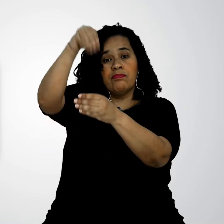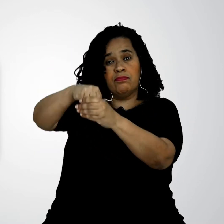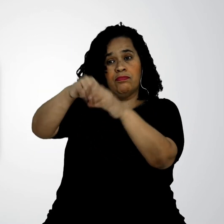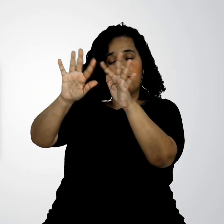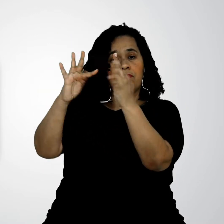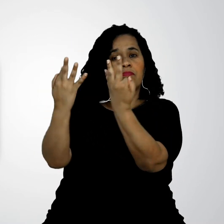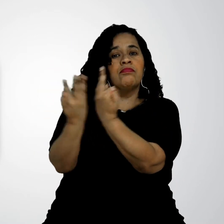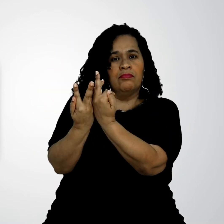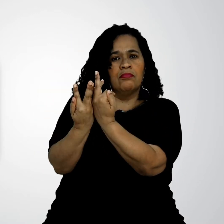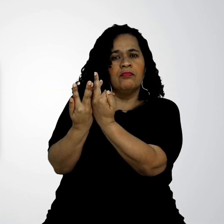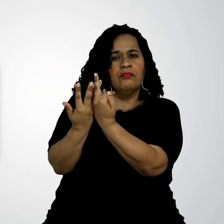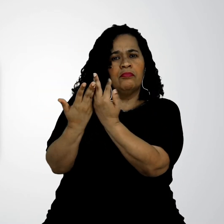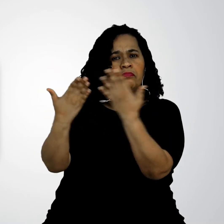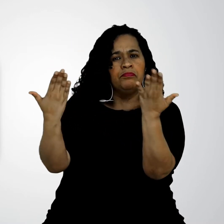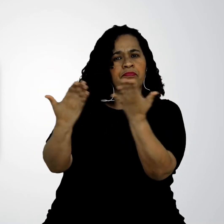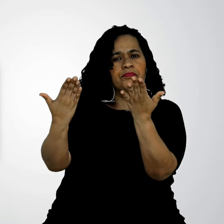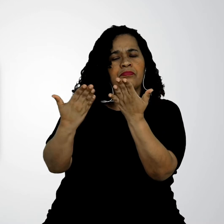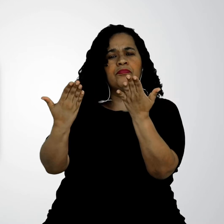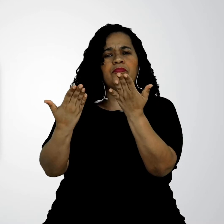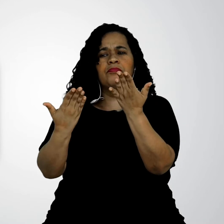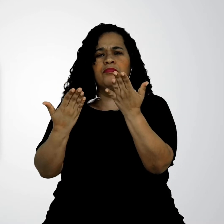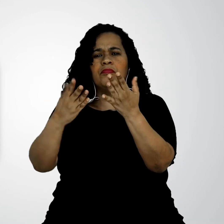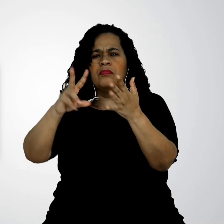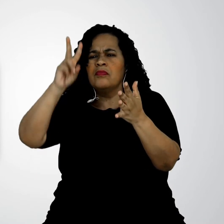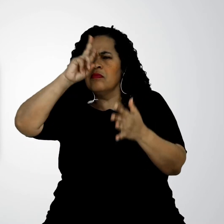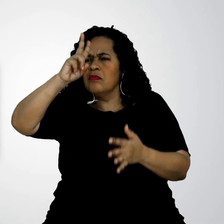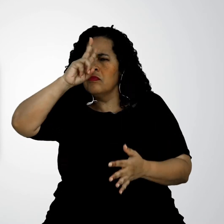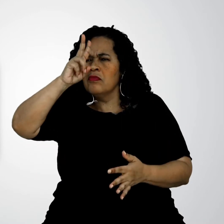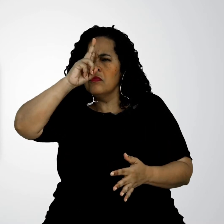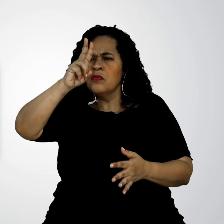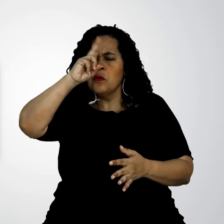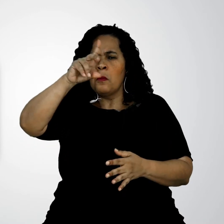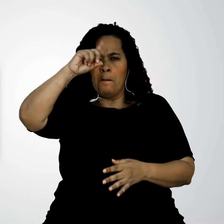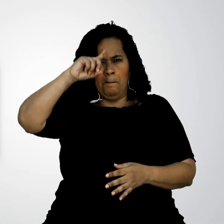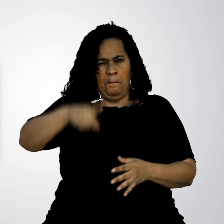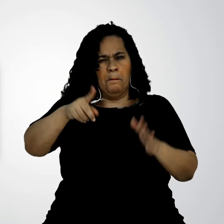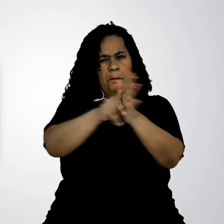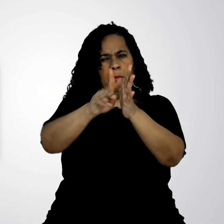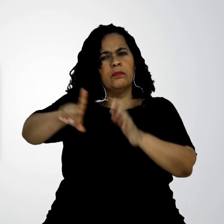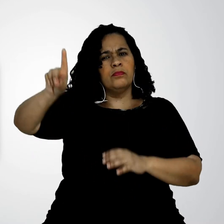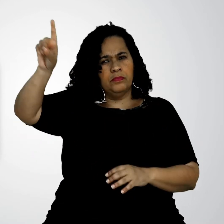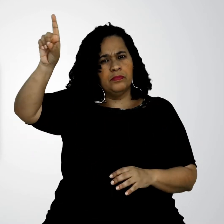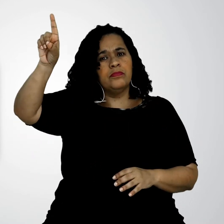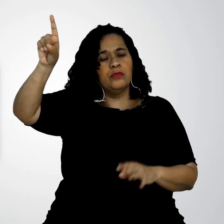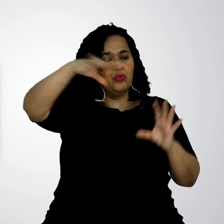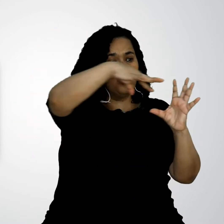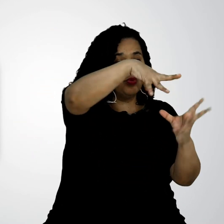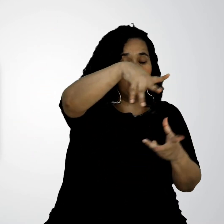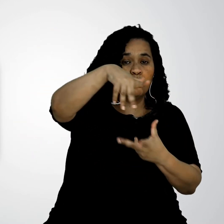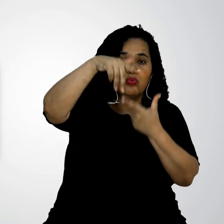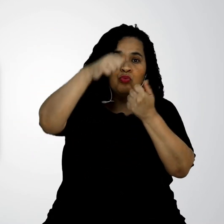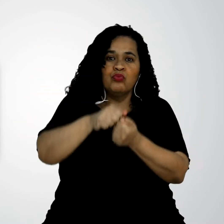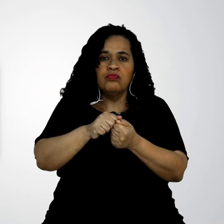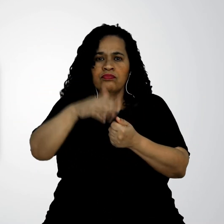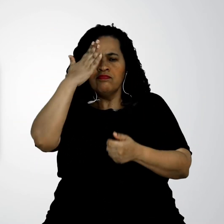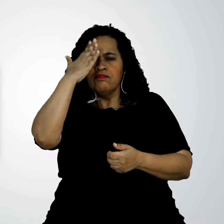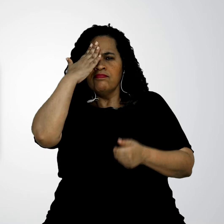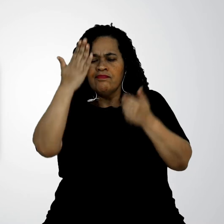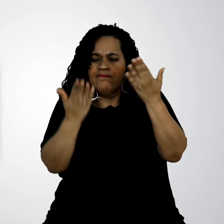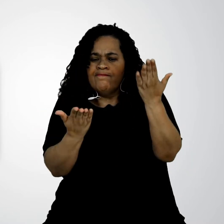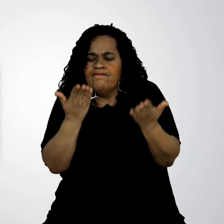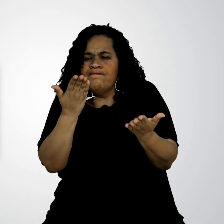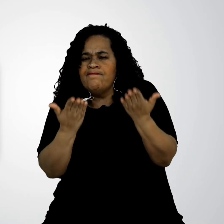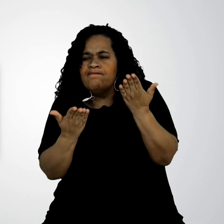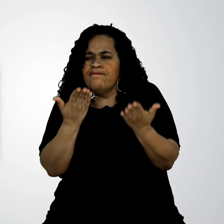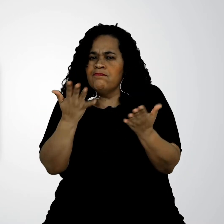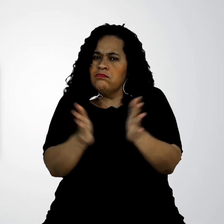Então, filhos que aprendessem a honrar pais e mães, a ter limites, sairiam para um mundo equilibrado. Olha que